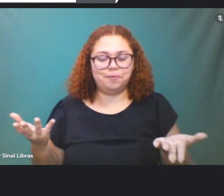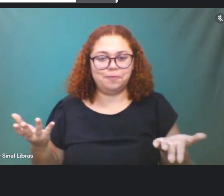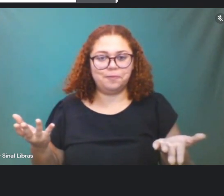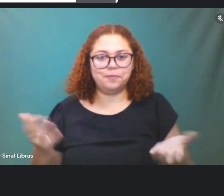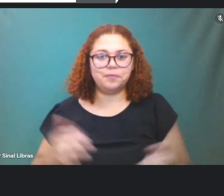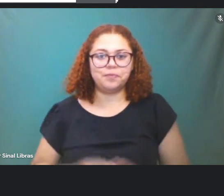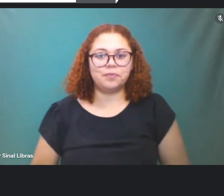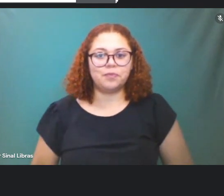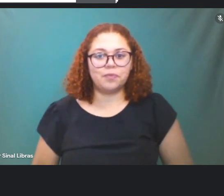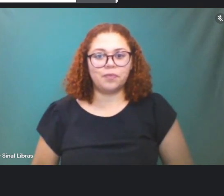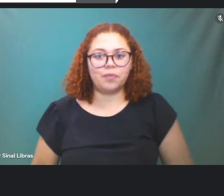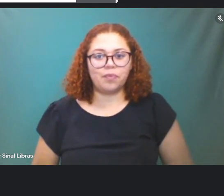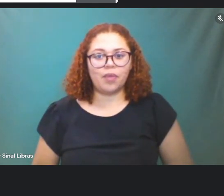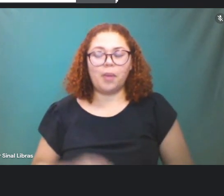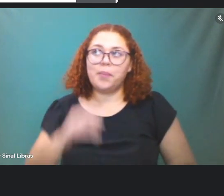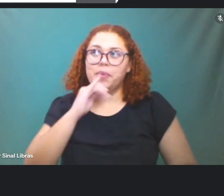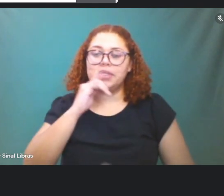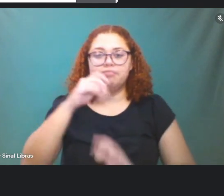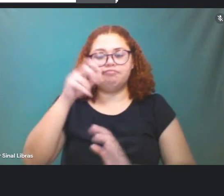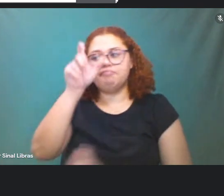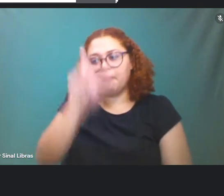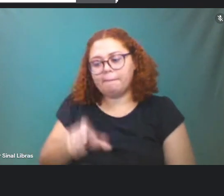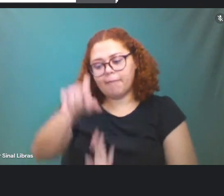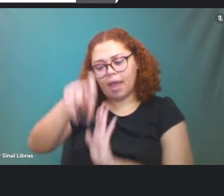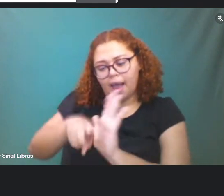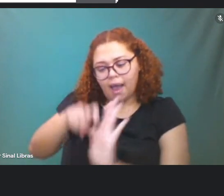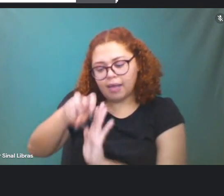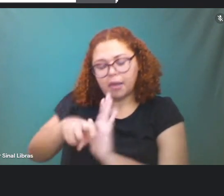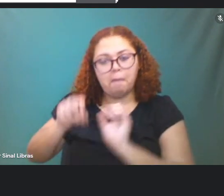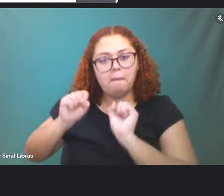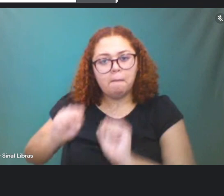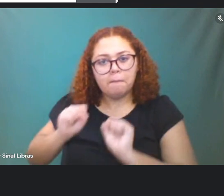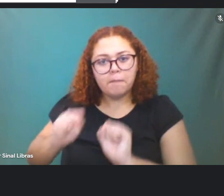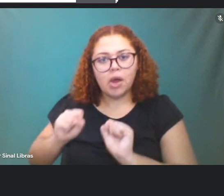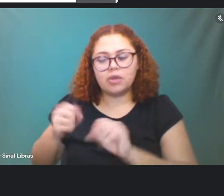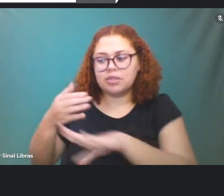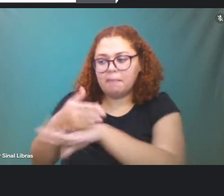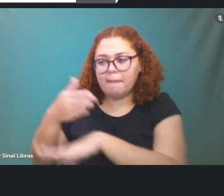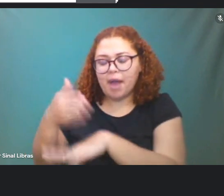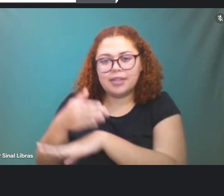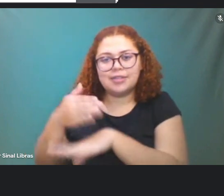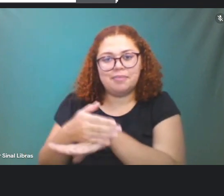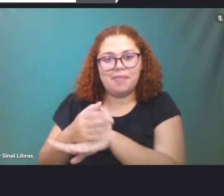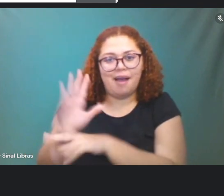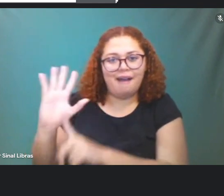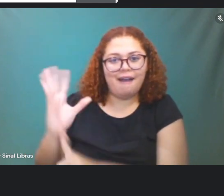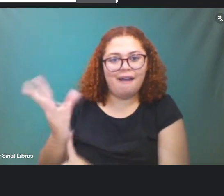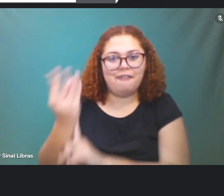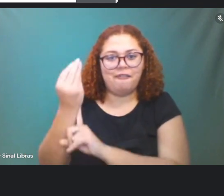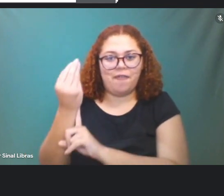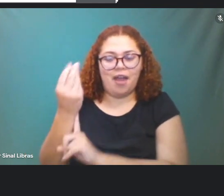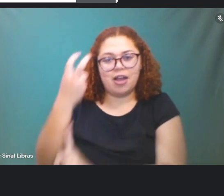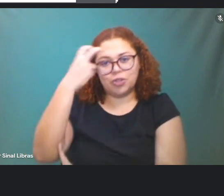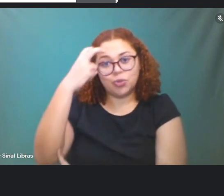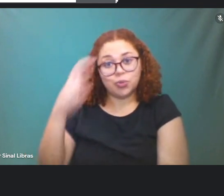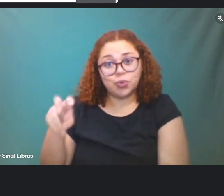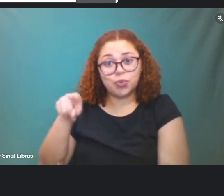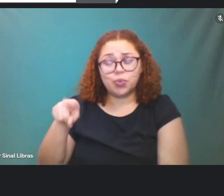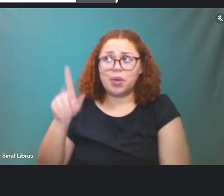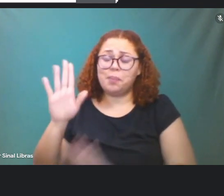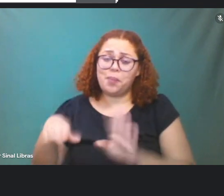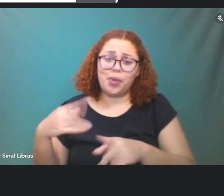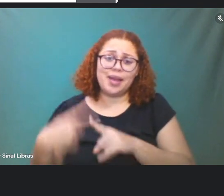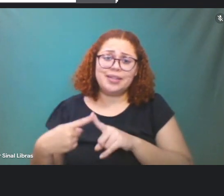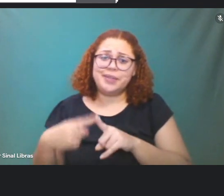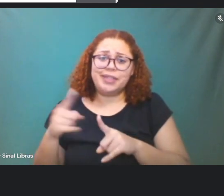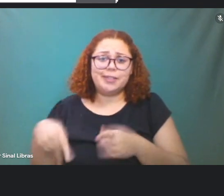possibilidade, para que cadeirantes consigam fruir a atração cultural que normalmente lhe é negada através de outras possibilidades